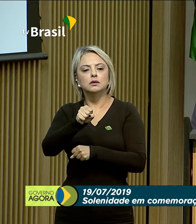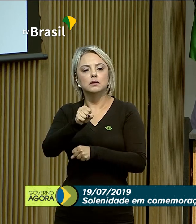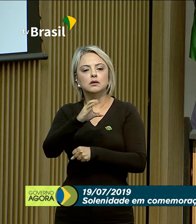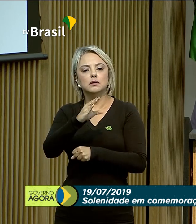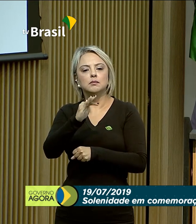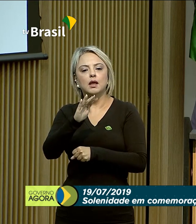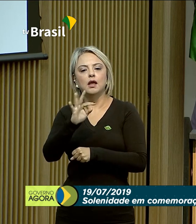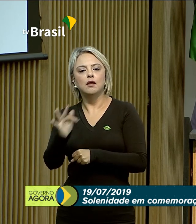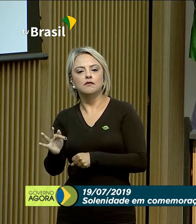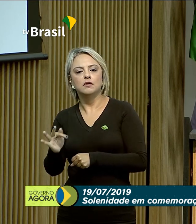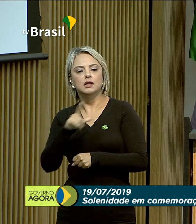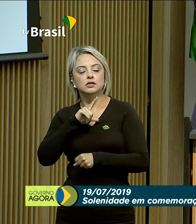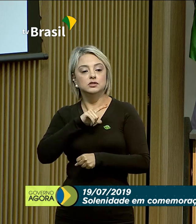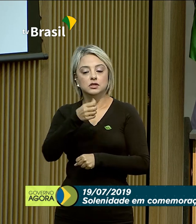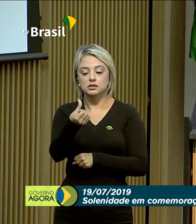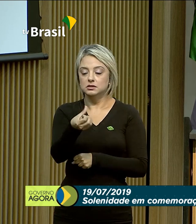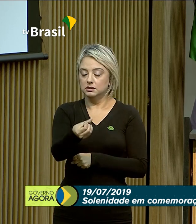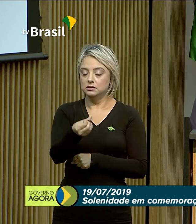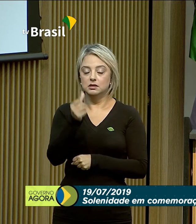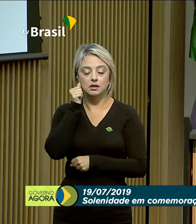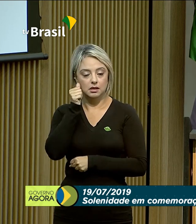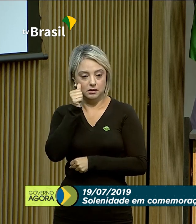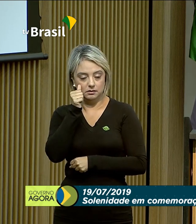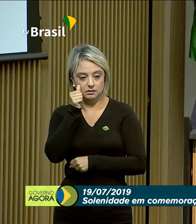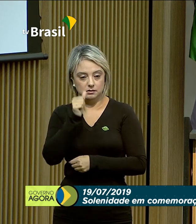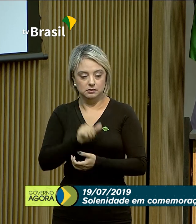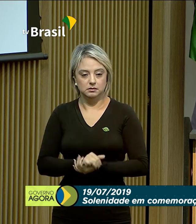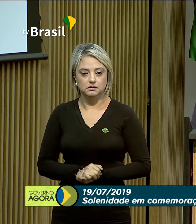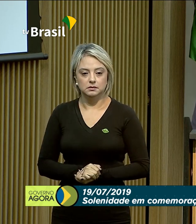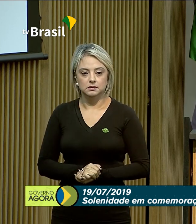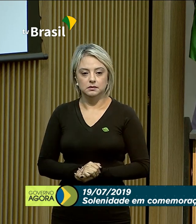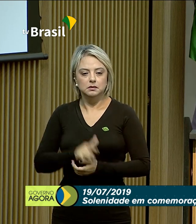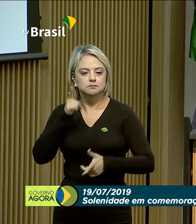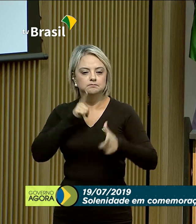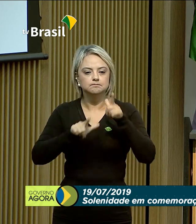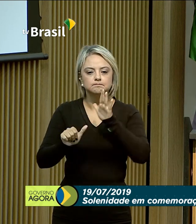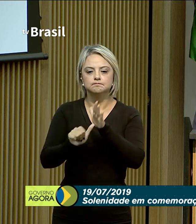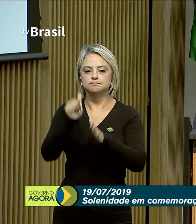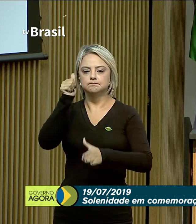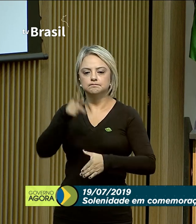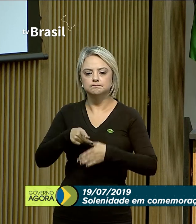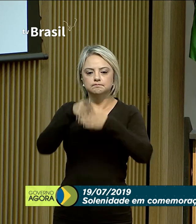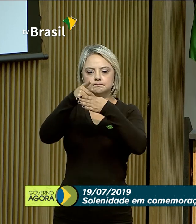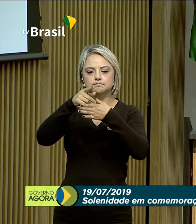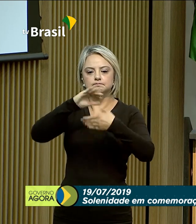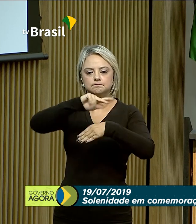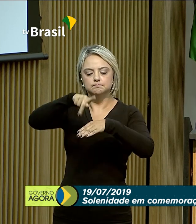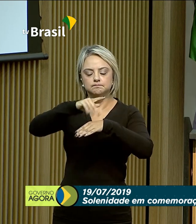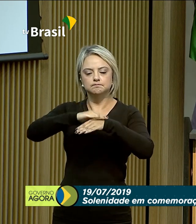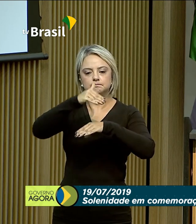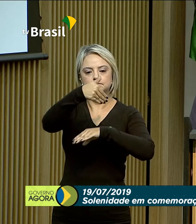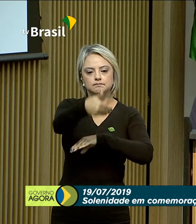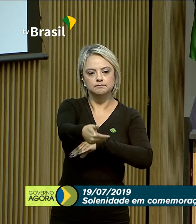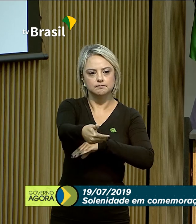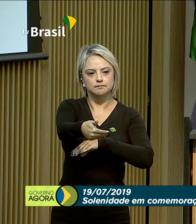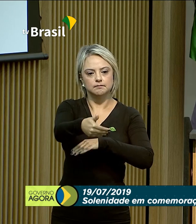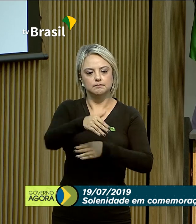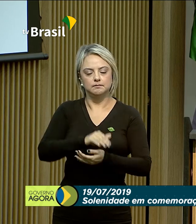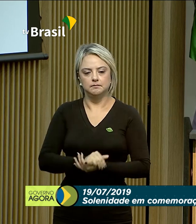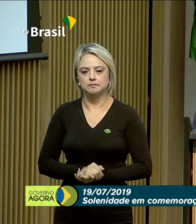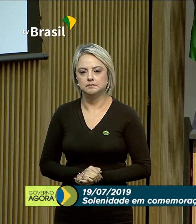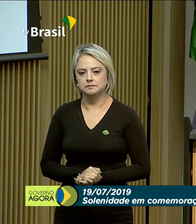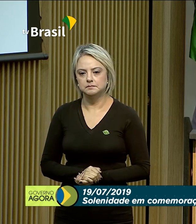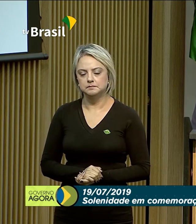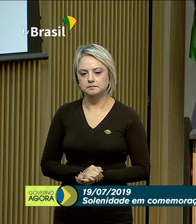CBF, e era composta por 16 jogadoras do Radar. Conquistou seu primeiro título internacional no torneio Women's Cup